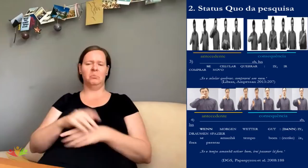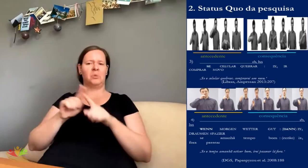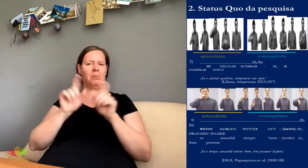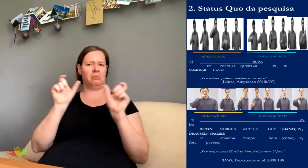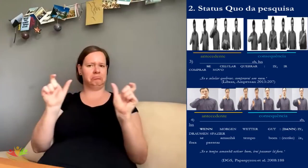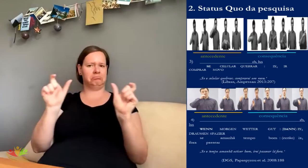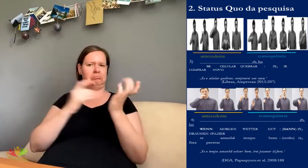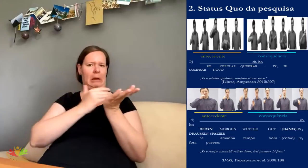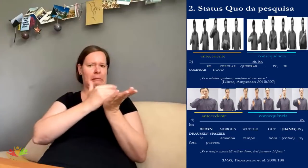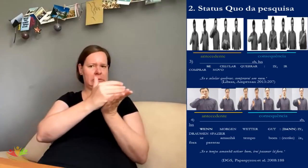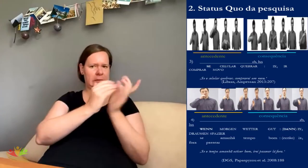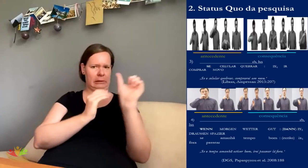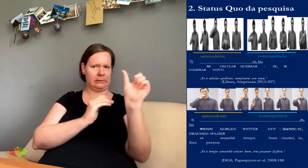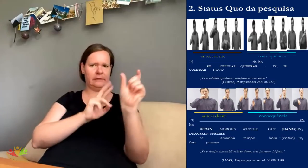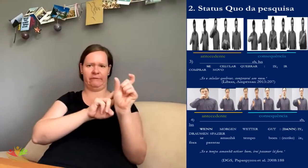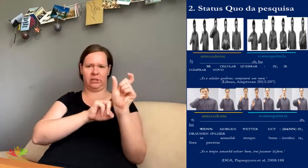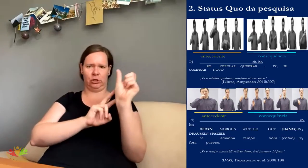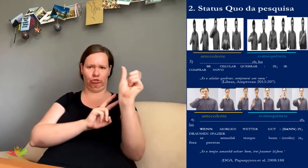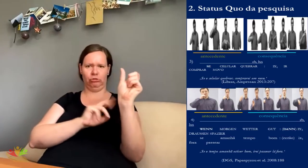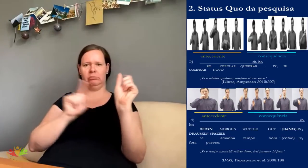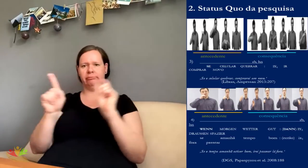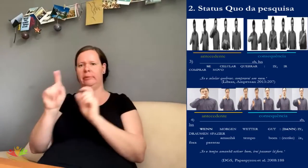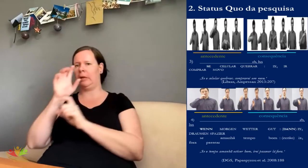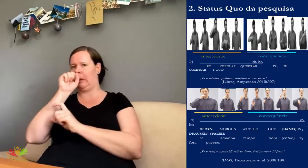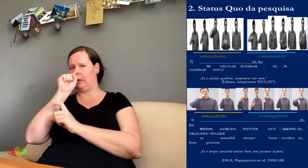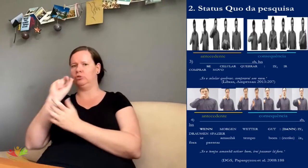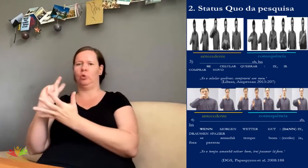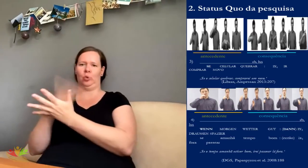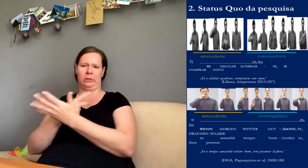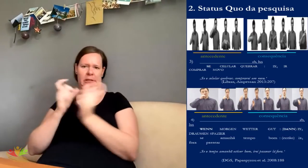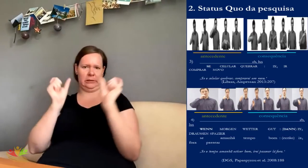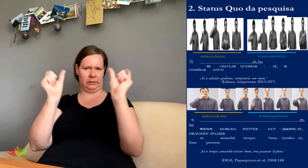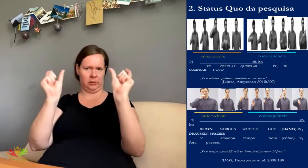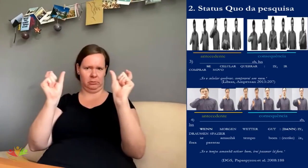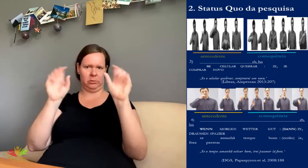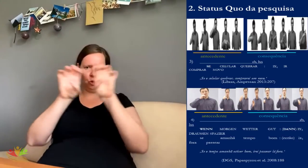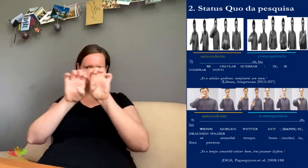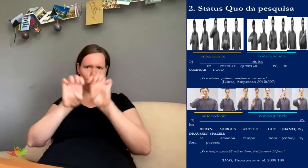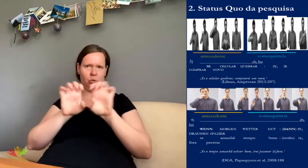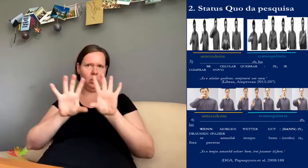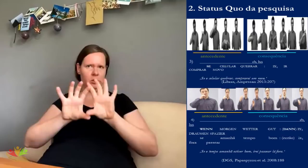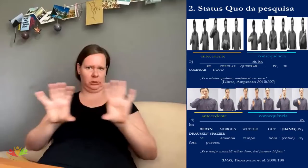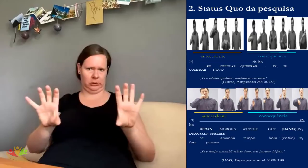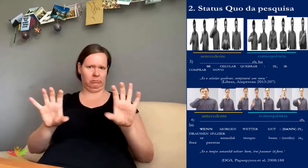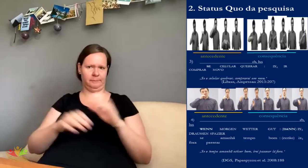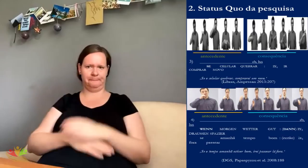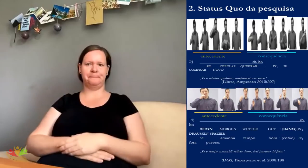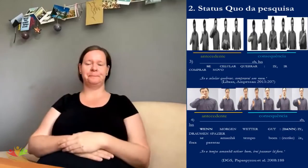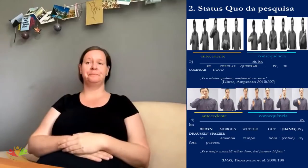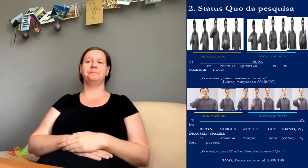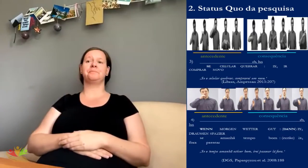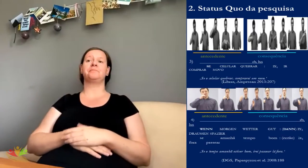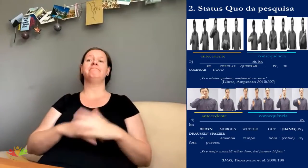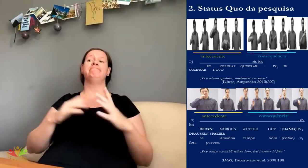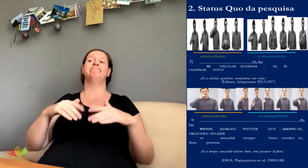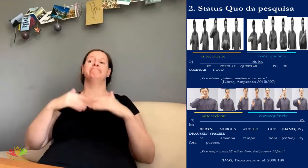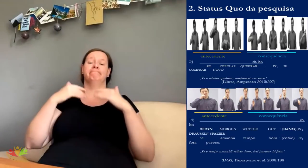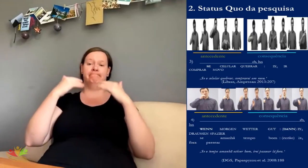porque na dissertação não tem o vídeo. Então, a sentença é a seguinte: se celular quebrar, eu ir comprar